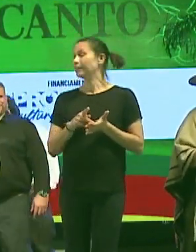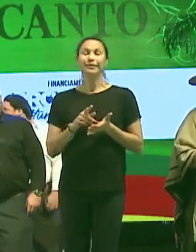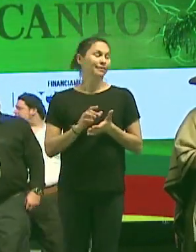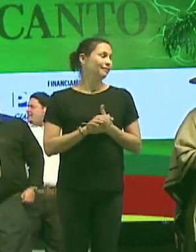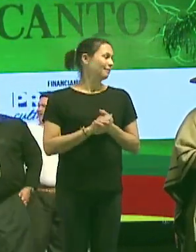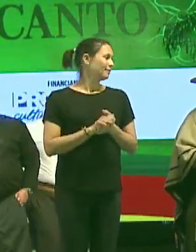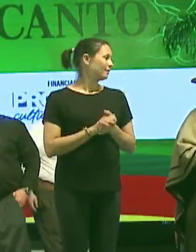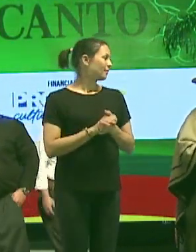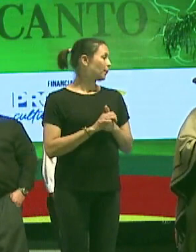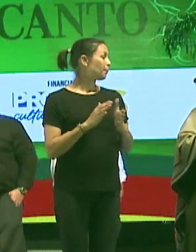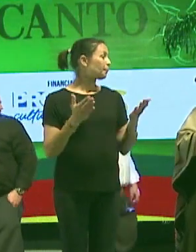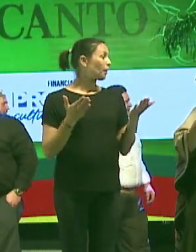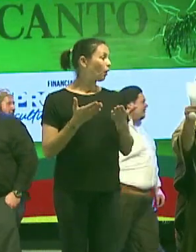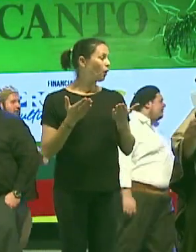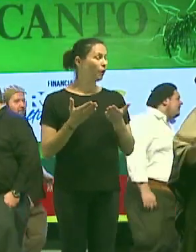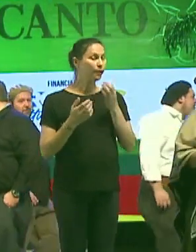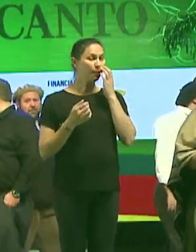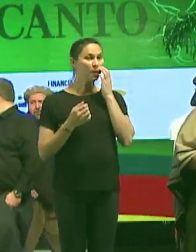Bom, a gente vai passar, então,